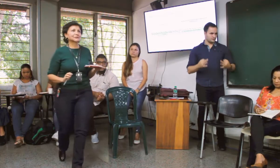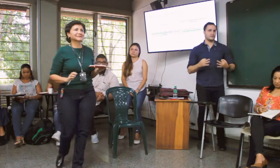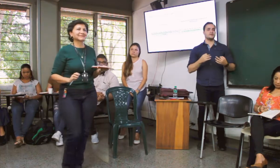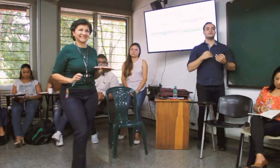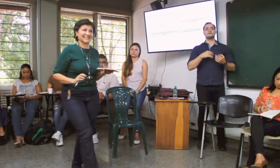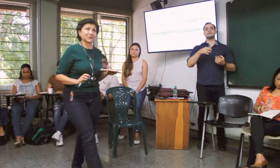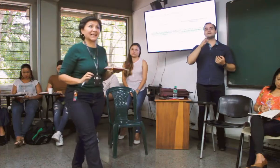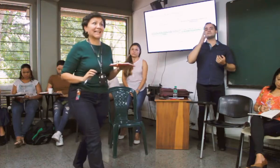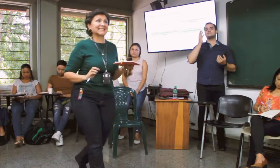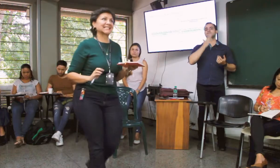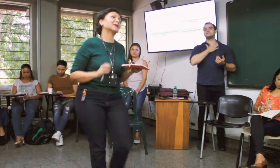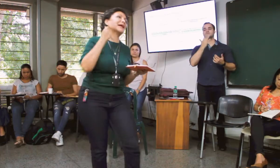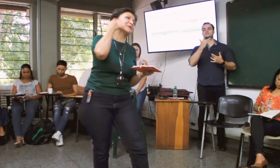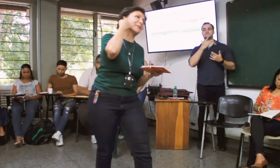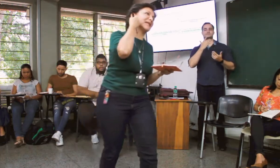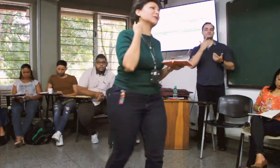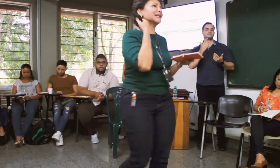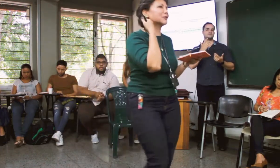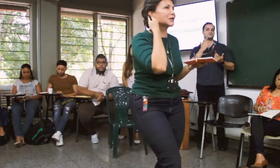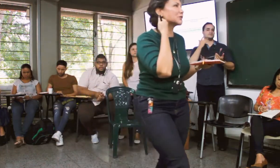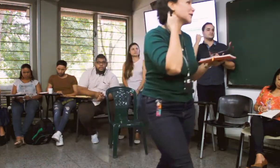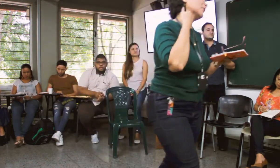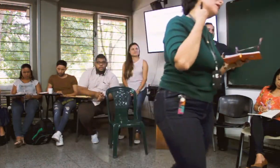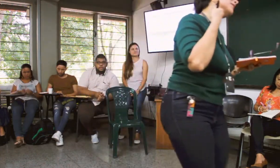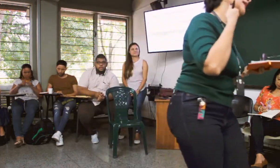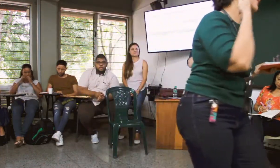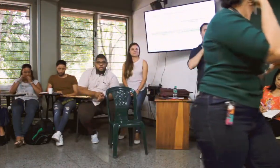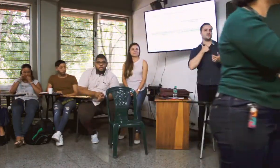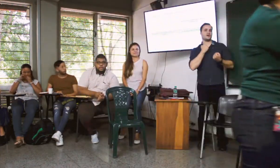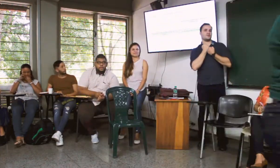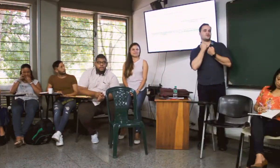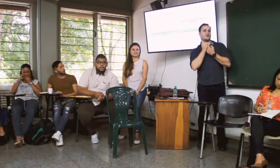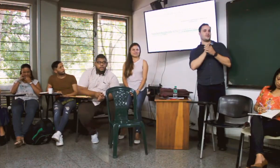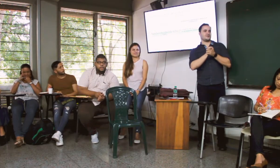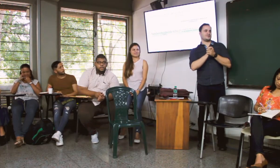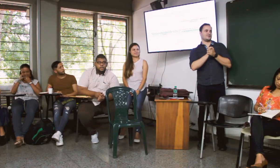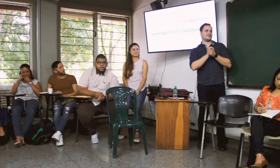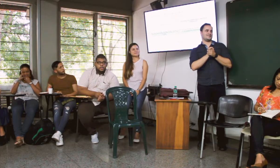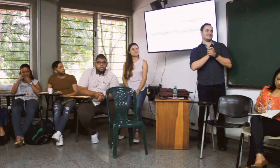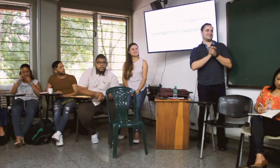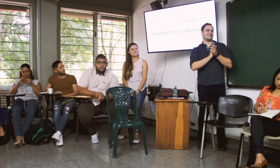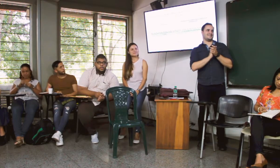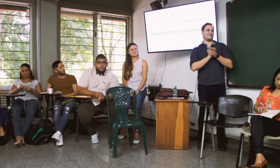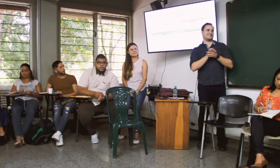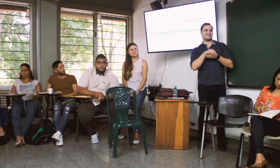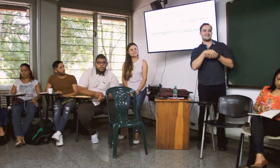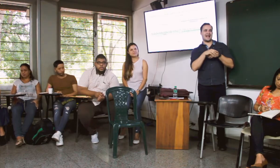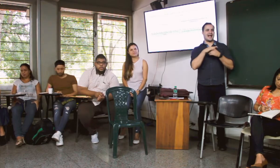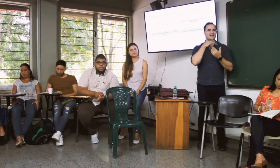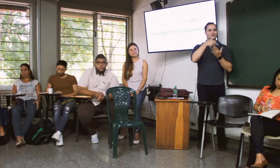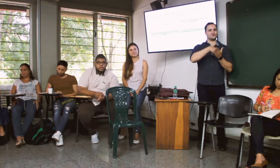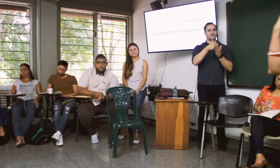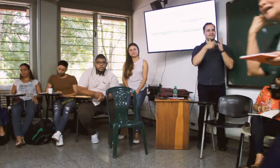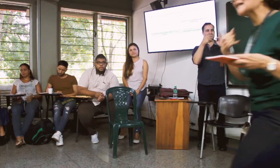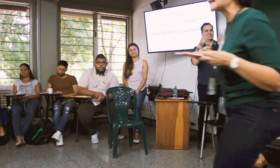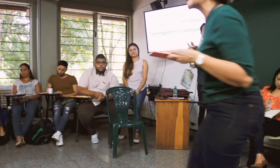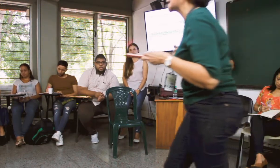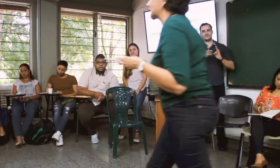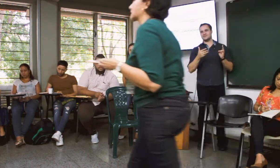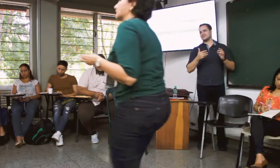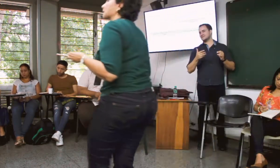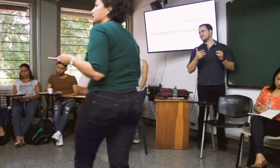textos, sugerencias, llamar a un amigo, aquí es donde yo llamo a un amigo, llamar a Juan Carlos, ¿qué texto?